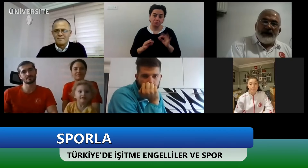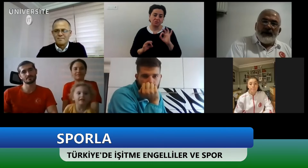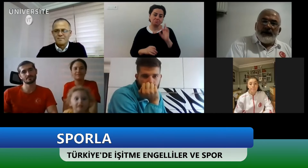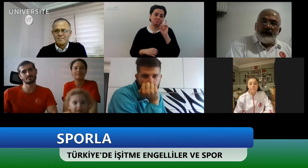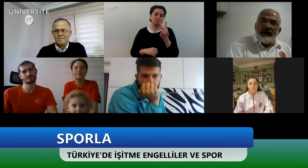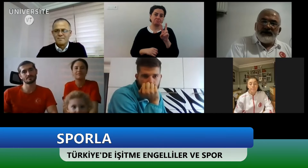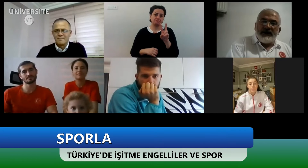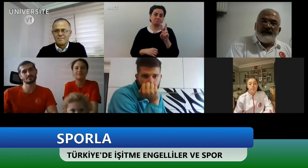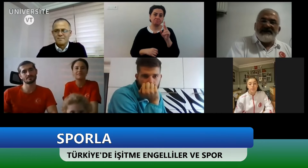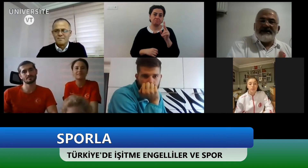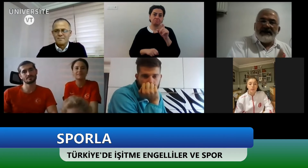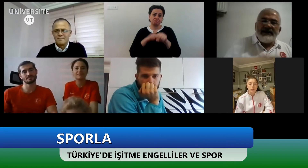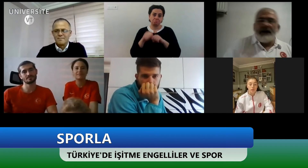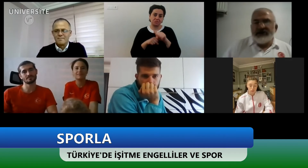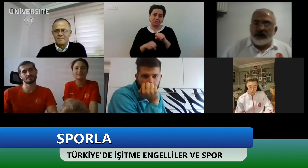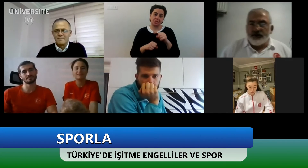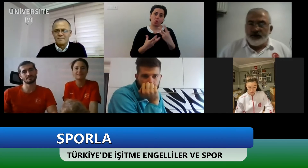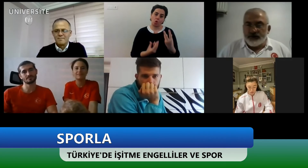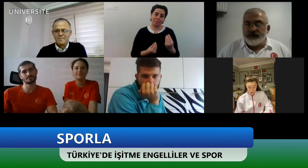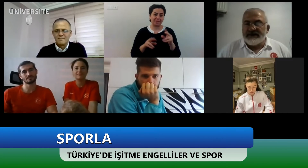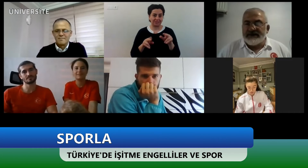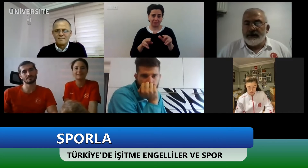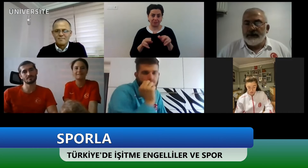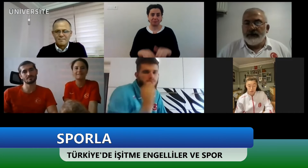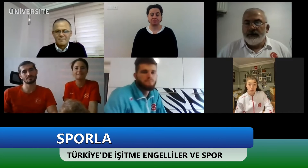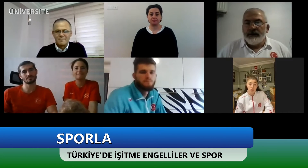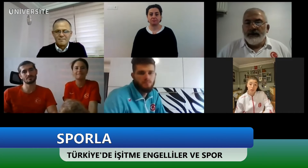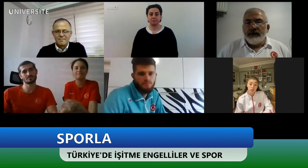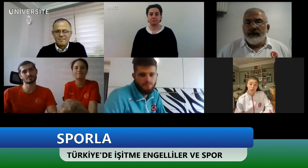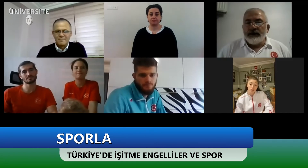anda işte bisikleti yapacak görünüyoruz mesela.